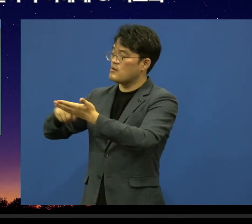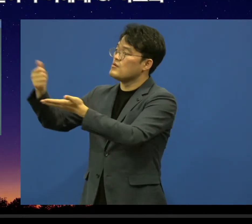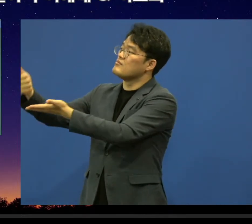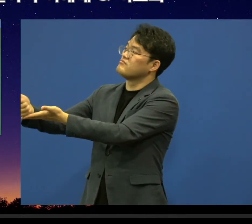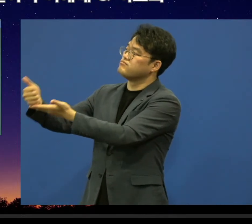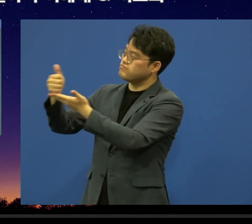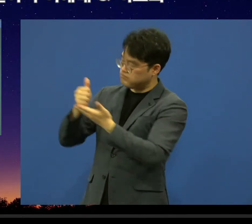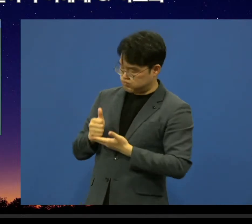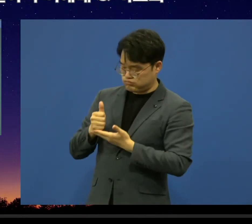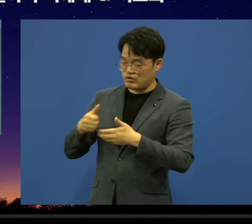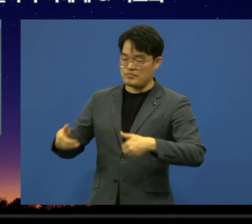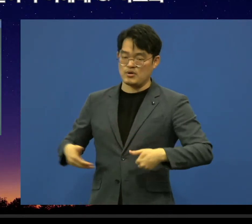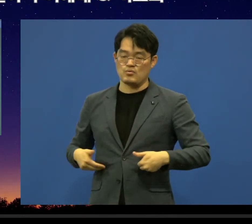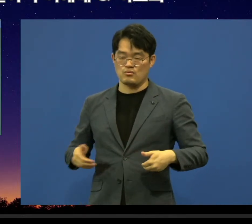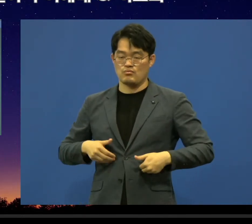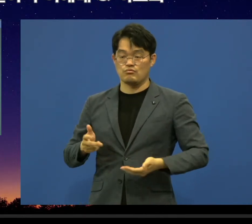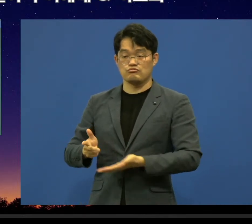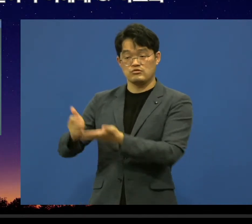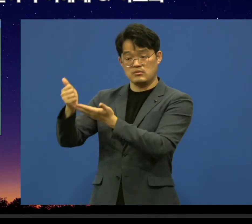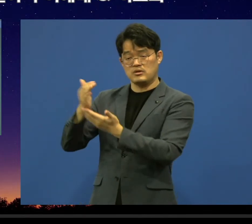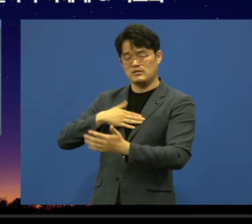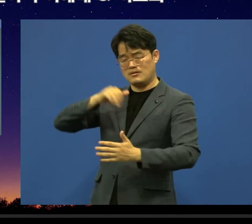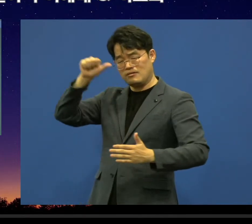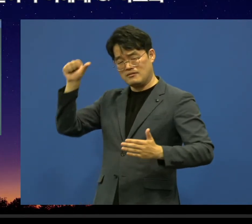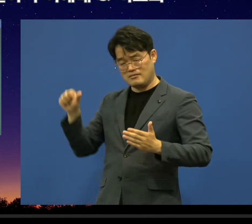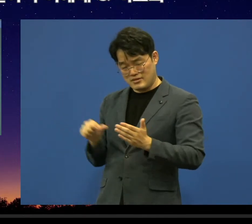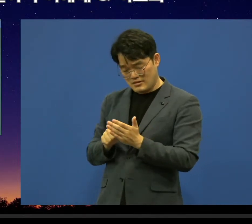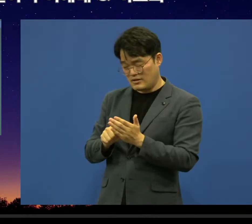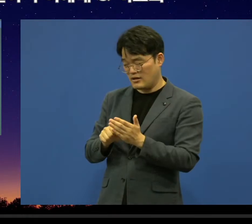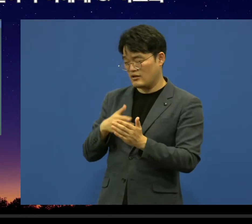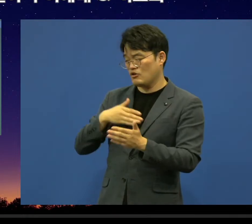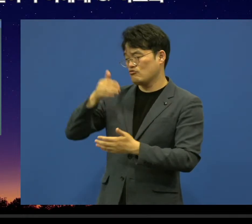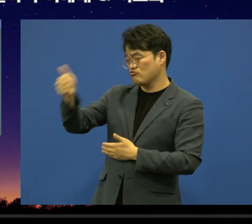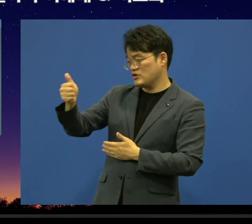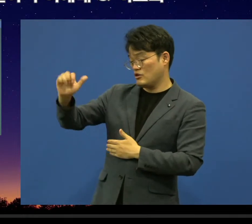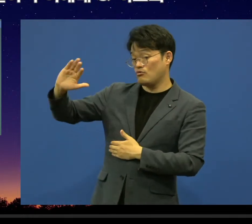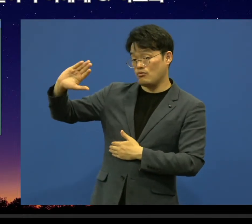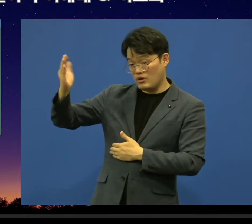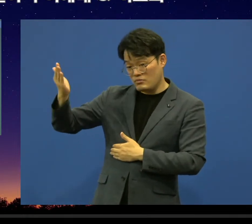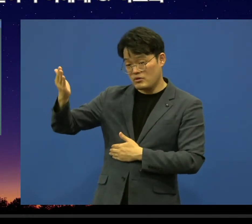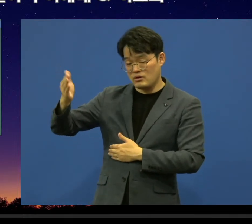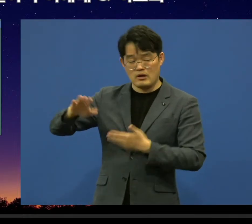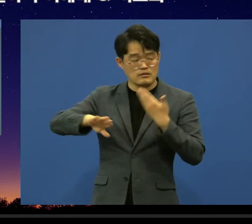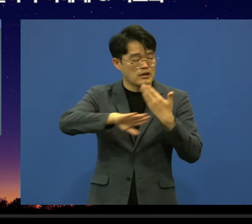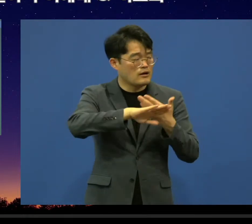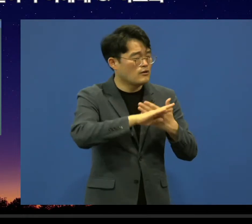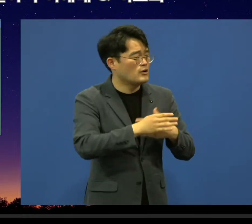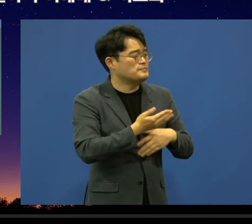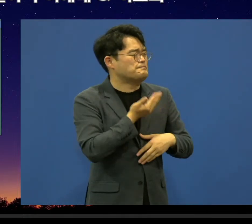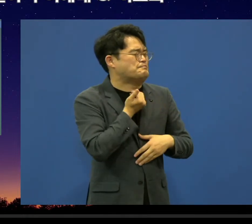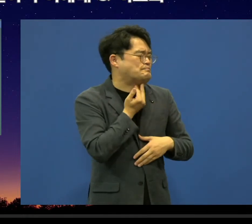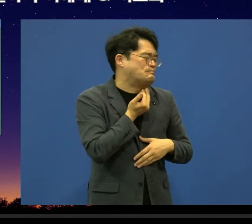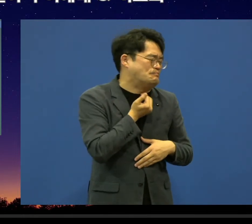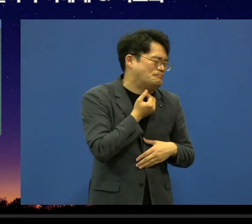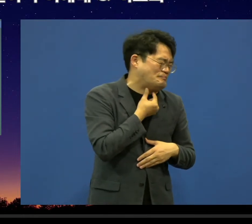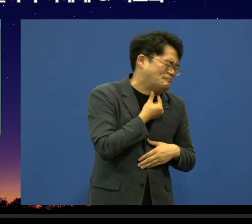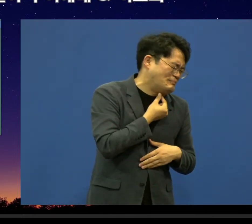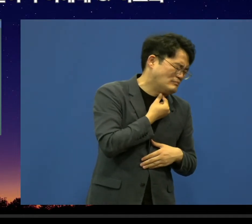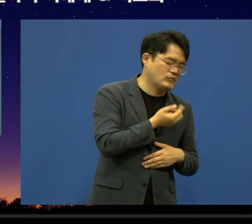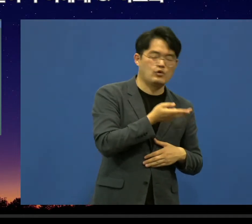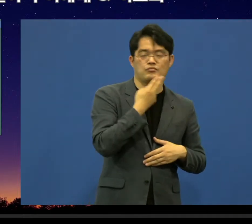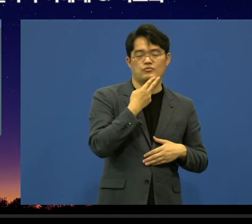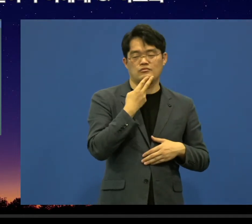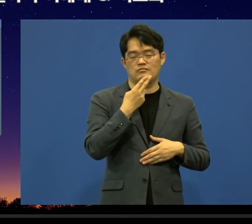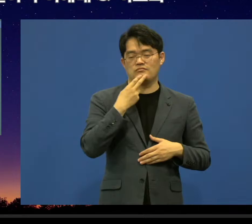해요. 주님이 내 인생의 전부가 되면 여러분 다른 것에 목말라 하지 않아요. 그것이 본질이라는